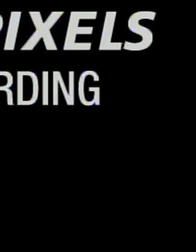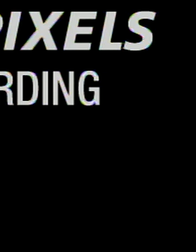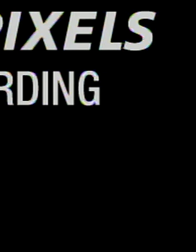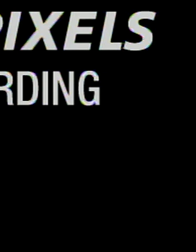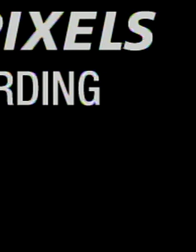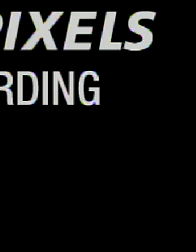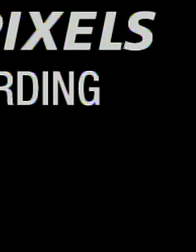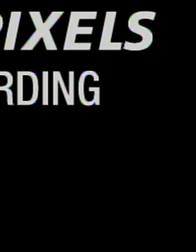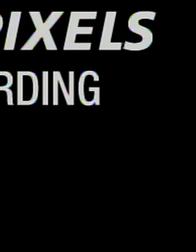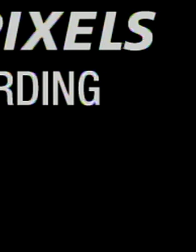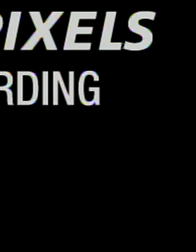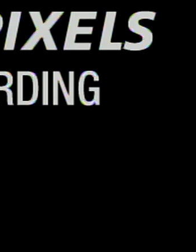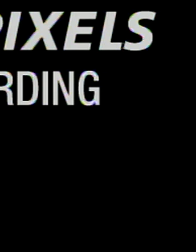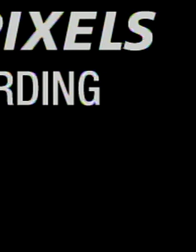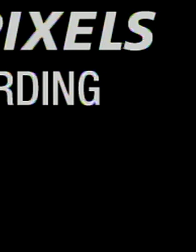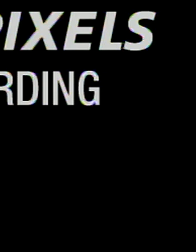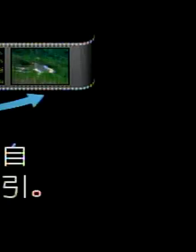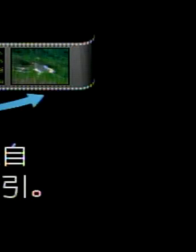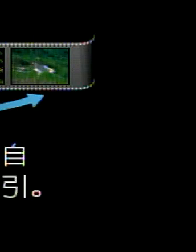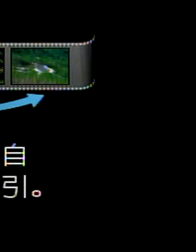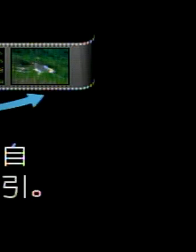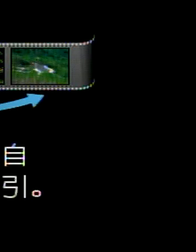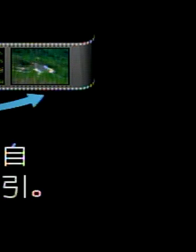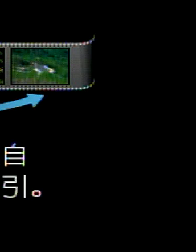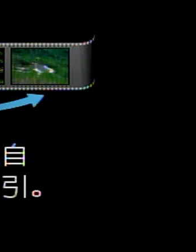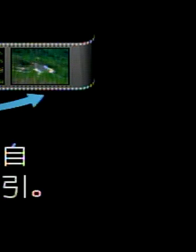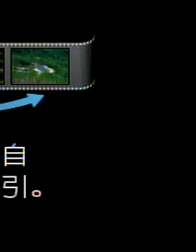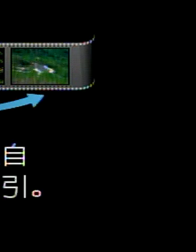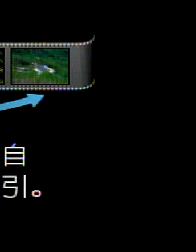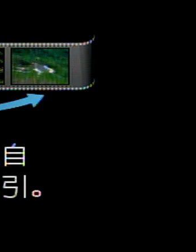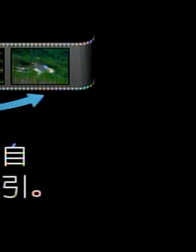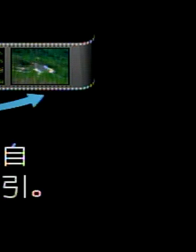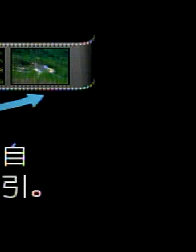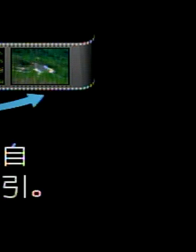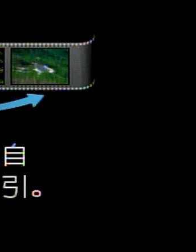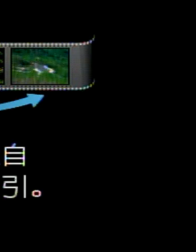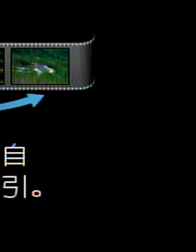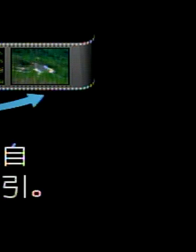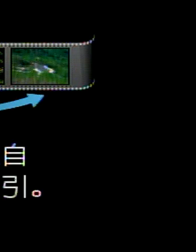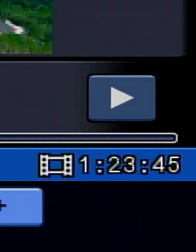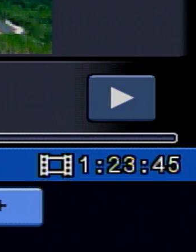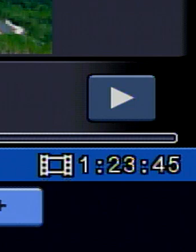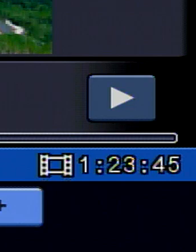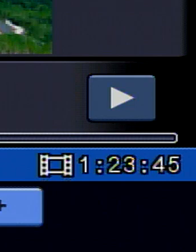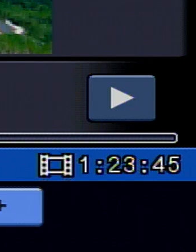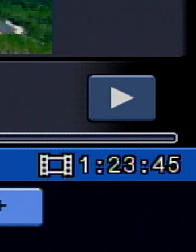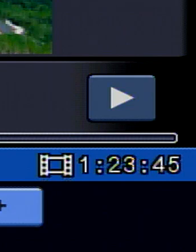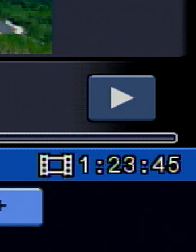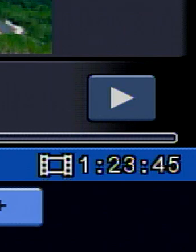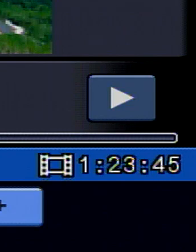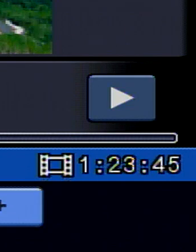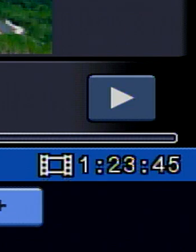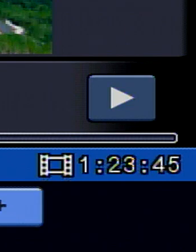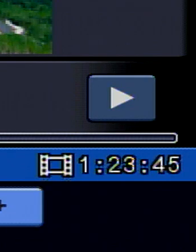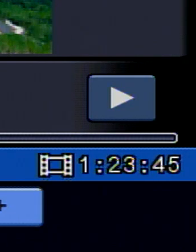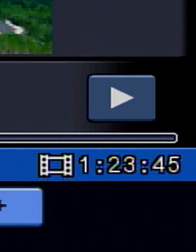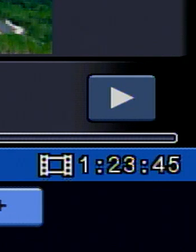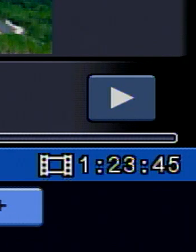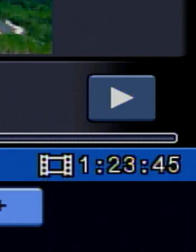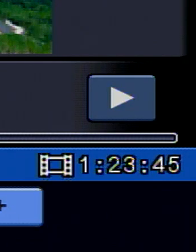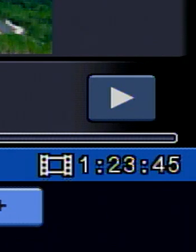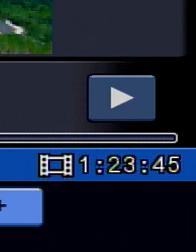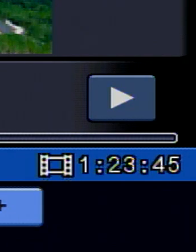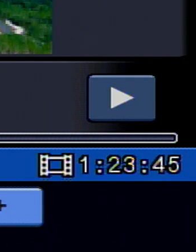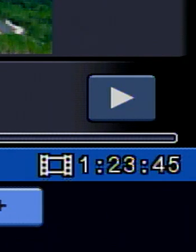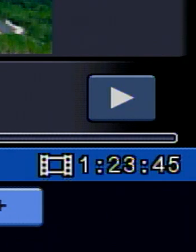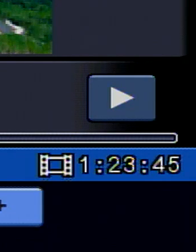的行动宽频业务频率使用费分期缴纳讨论案决议，就是这个案子就是佛准台湾